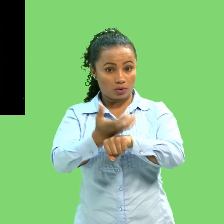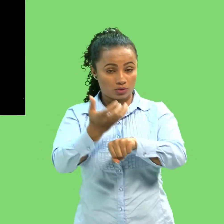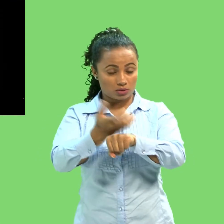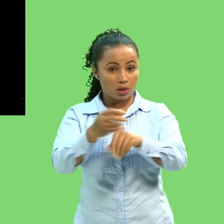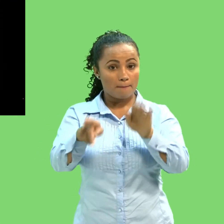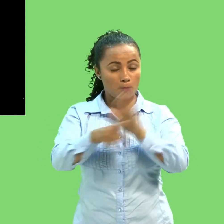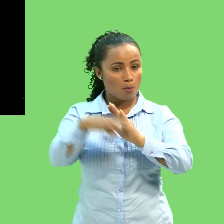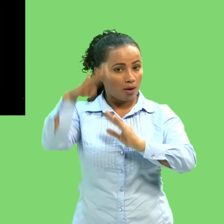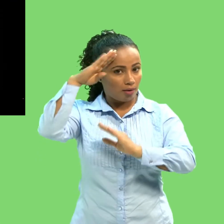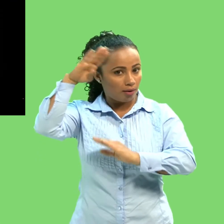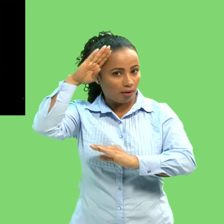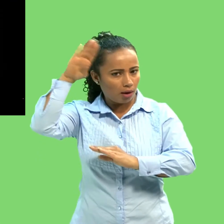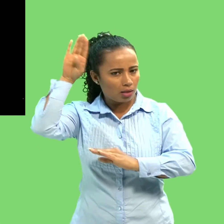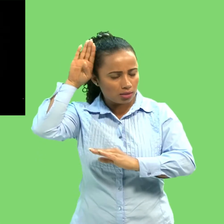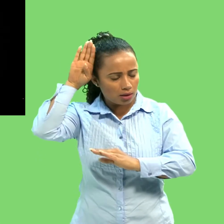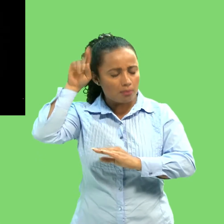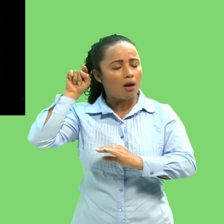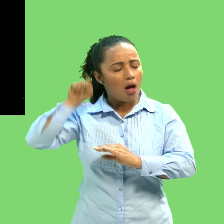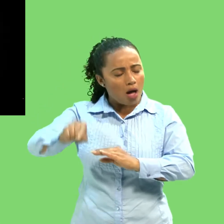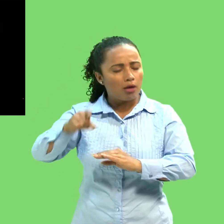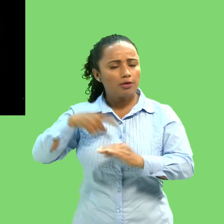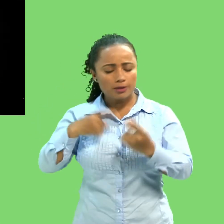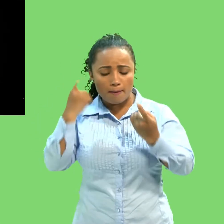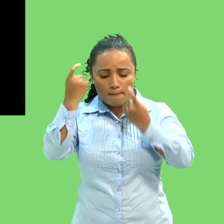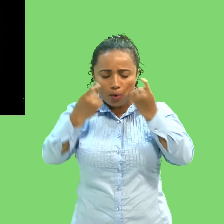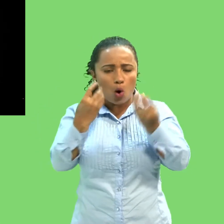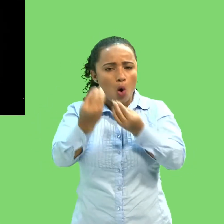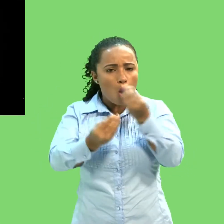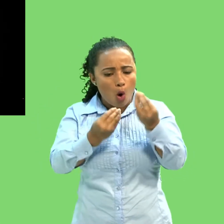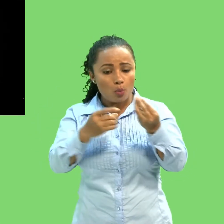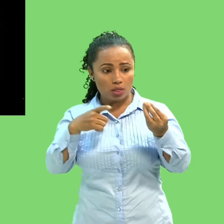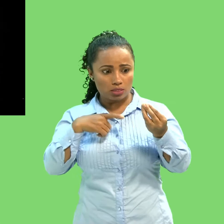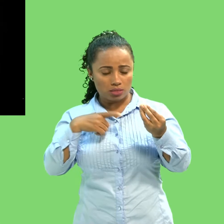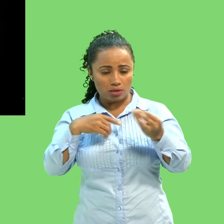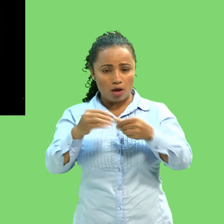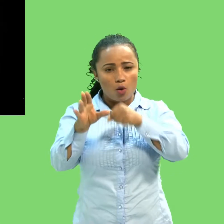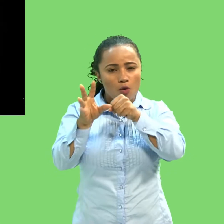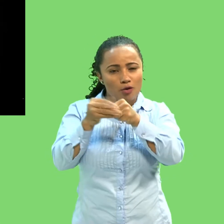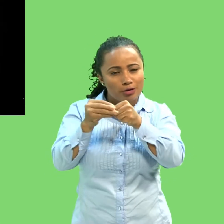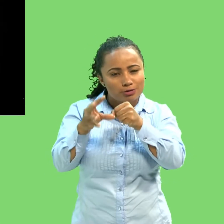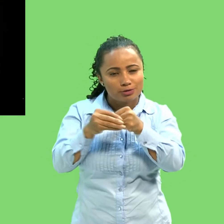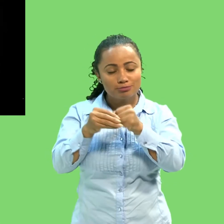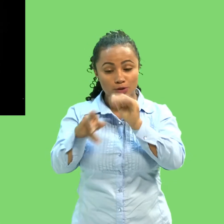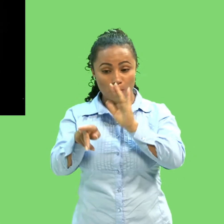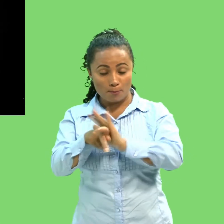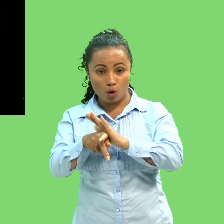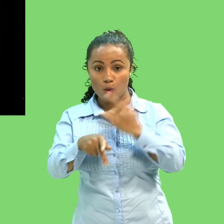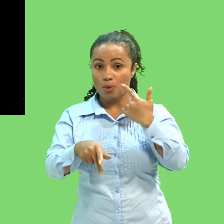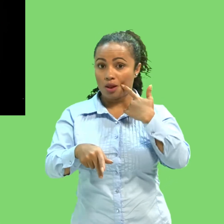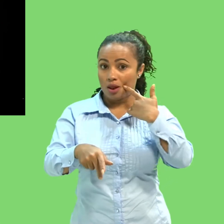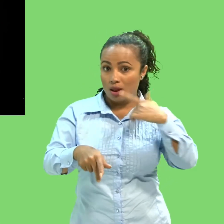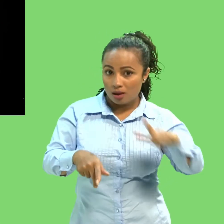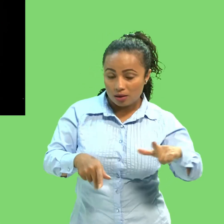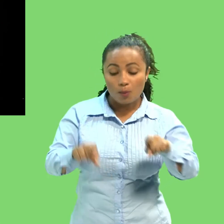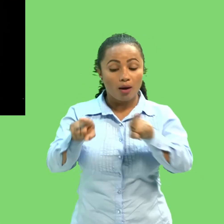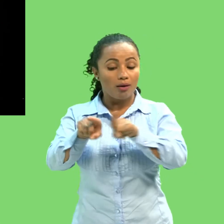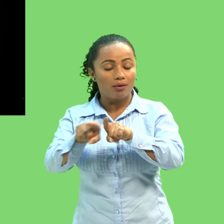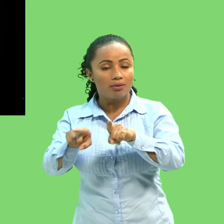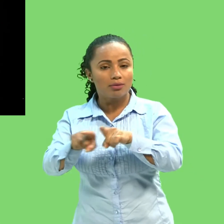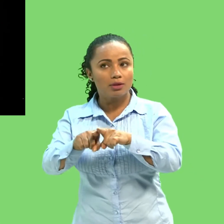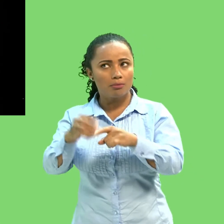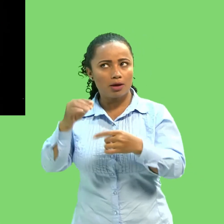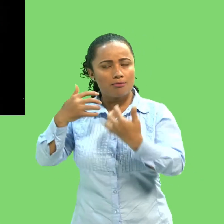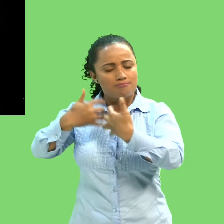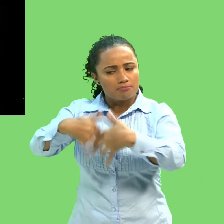acadêmica preocupada com a relação de conhecimento sobre língua e as decisões,